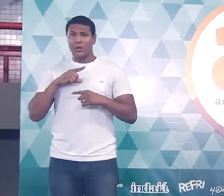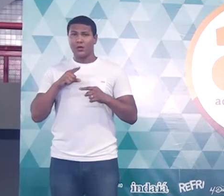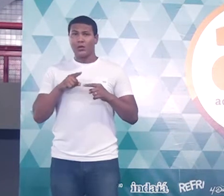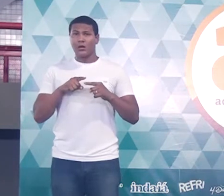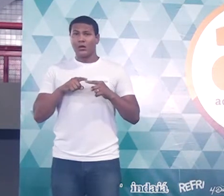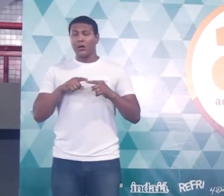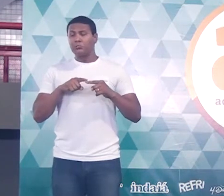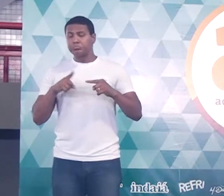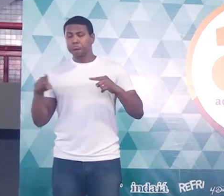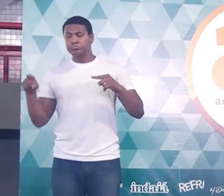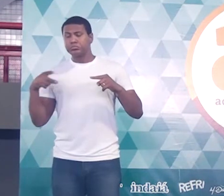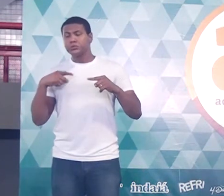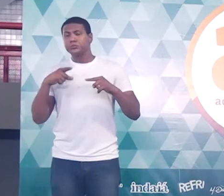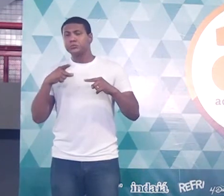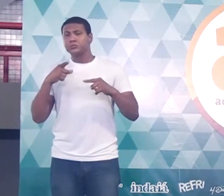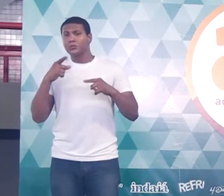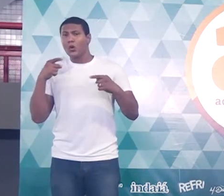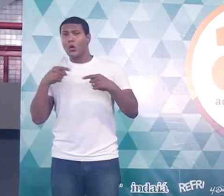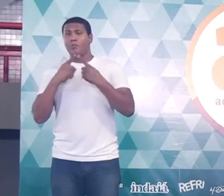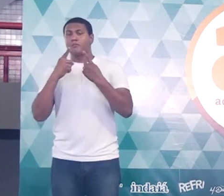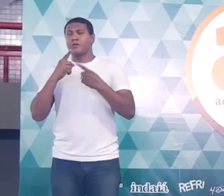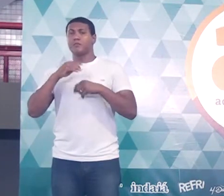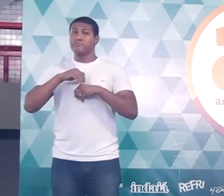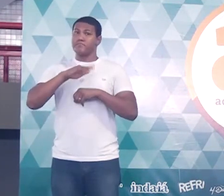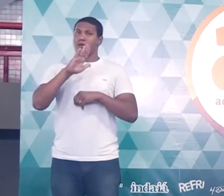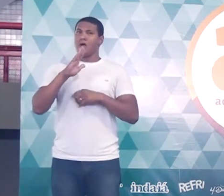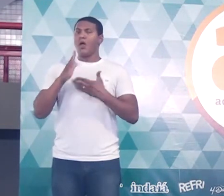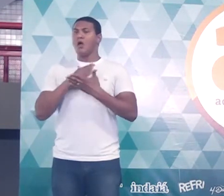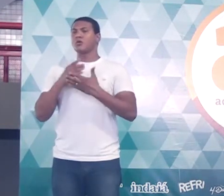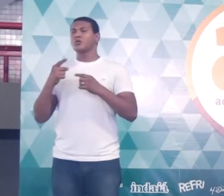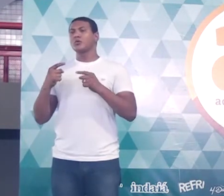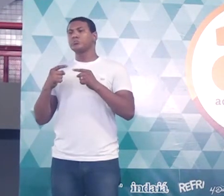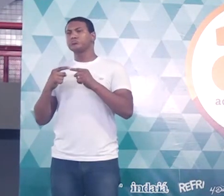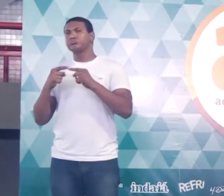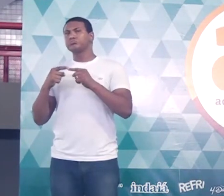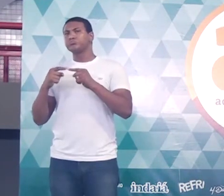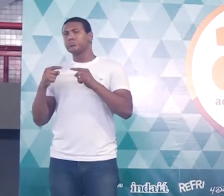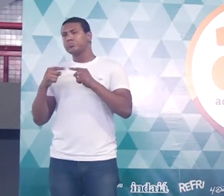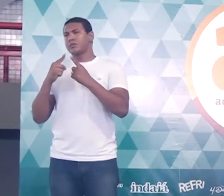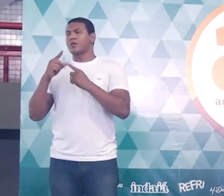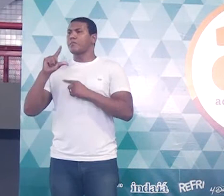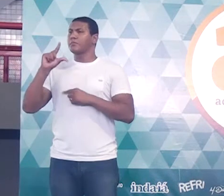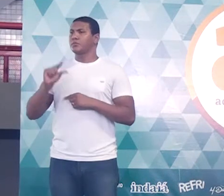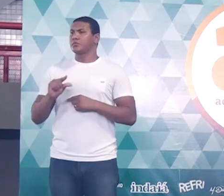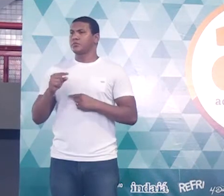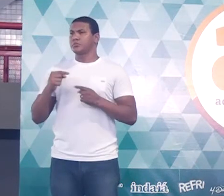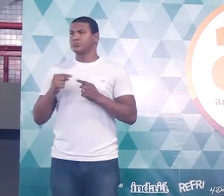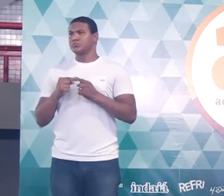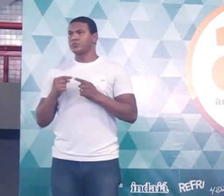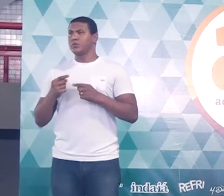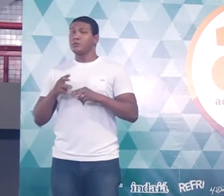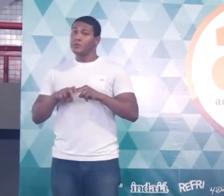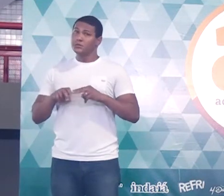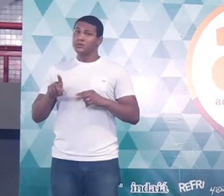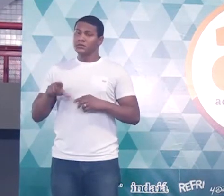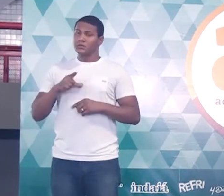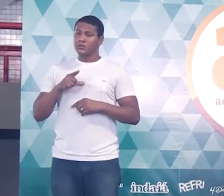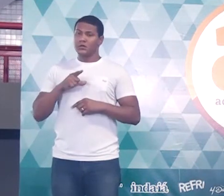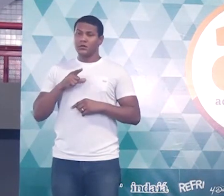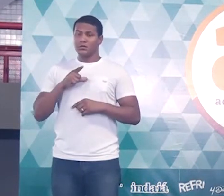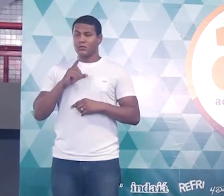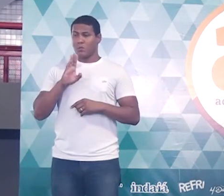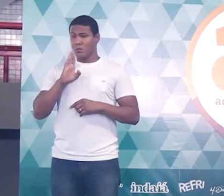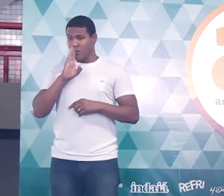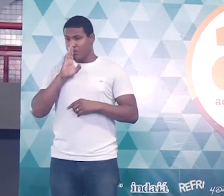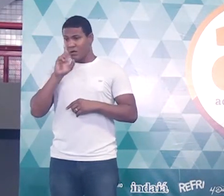condutibilidades diferentes. Tem um que conduz mais, tem outros que conduzem menos. Os isolantes estão no que conduzem